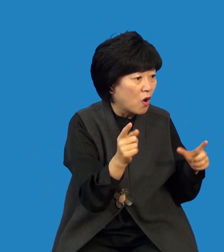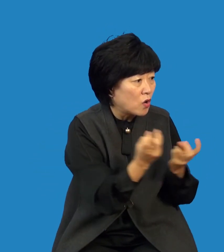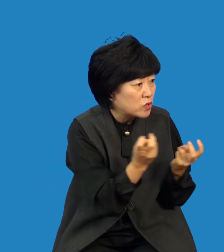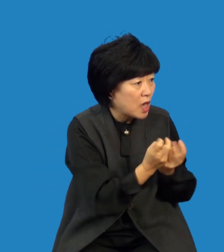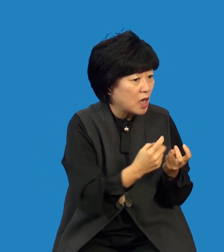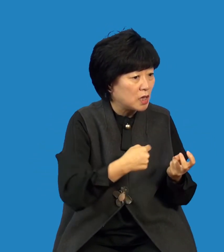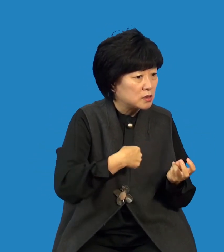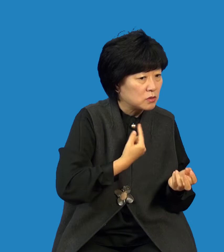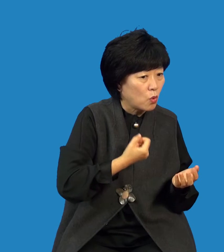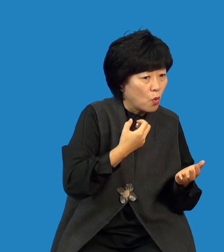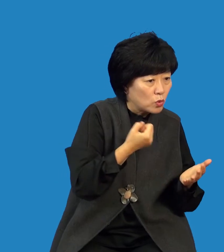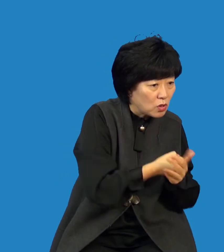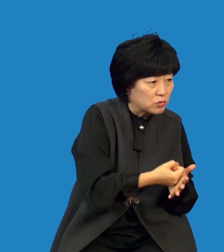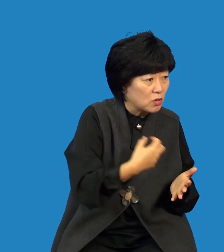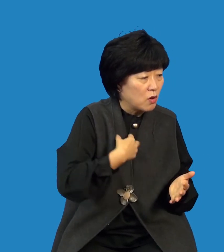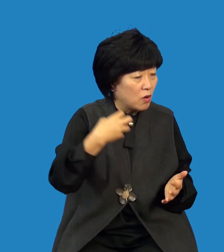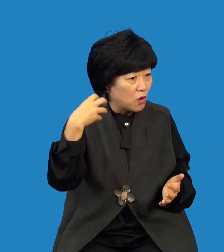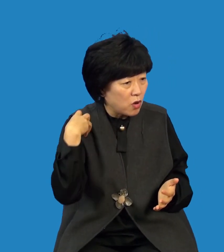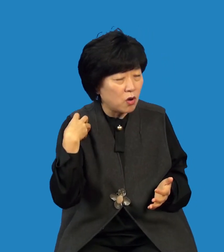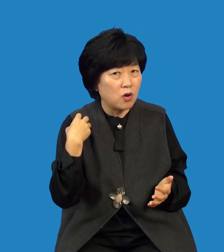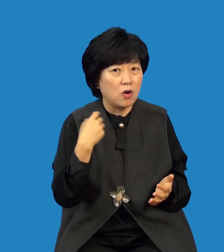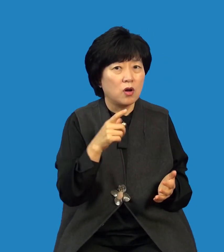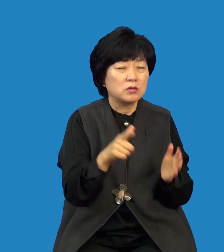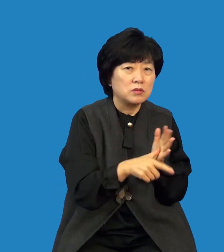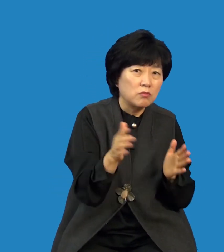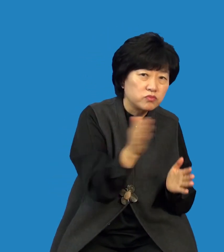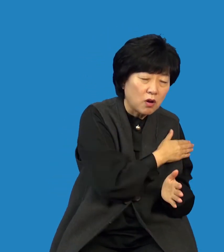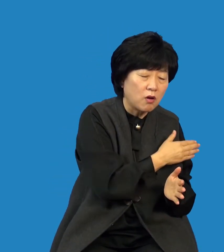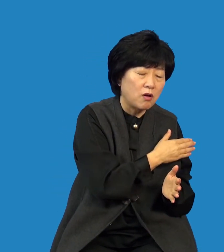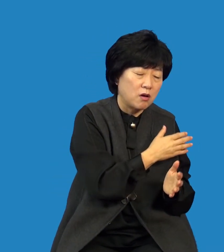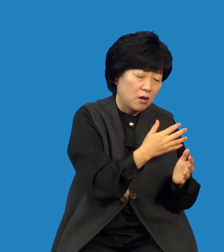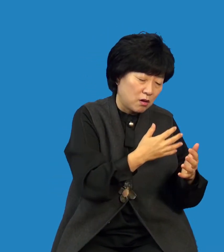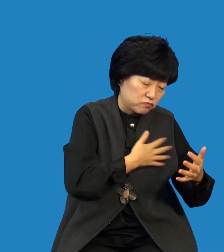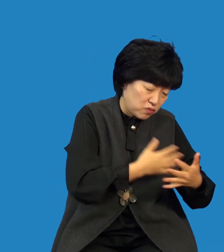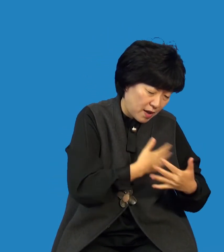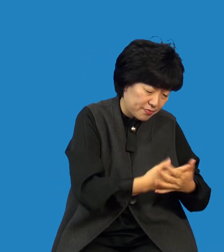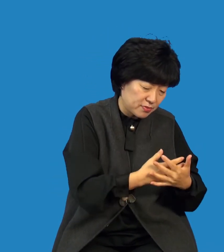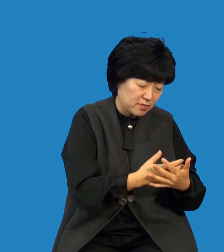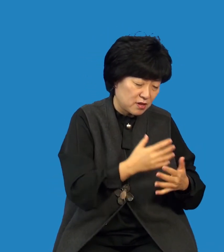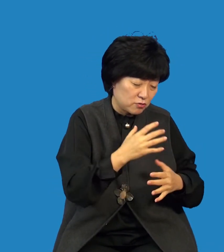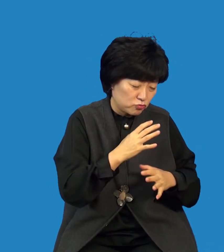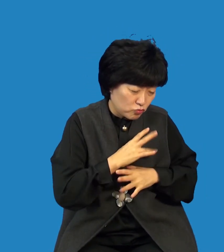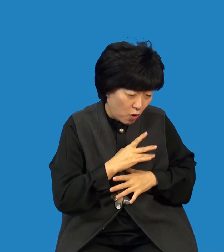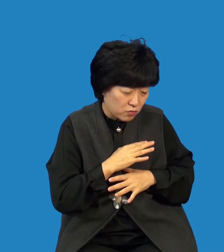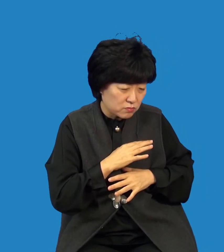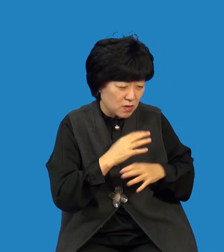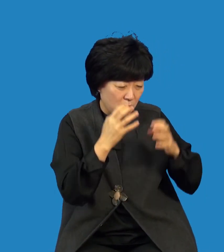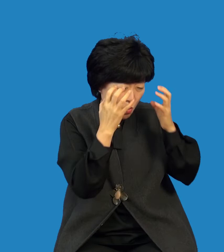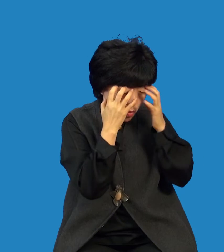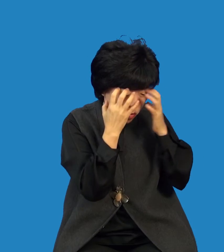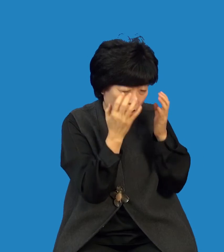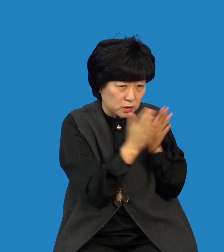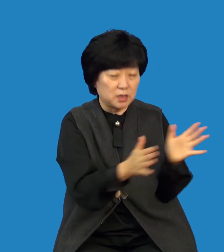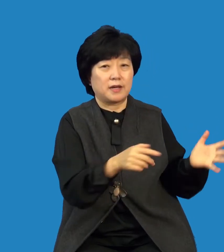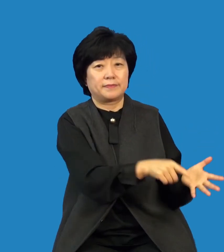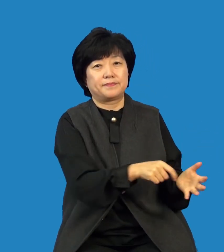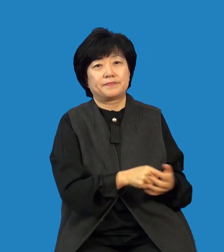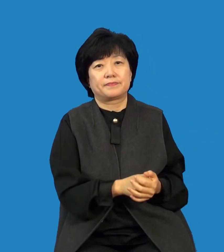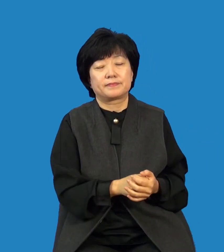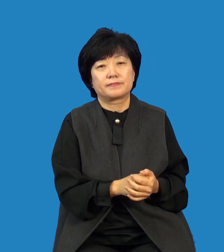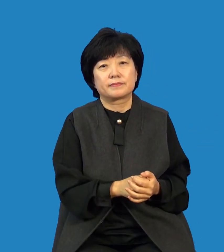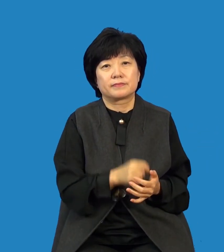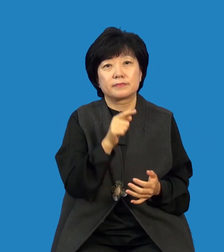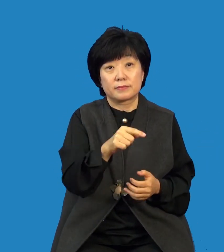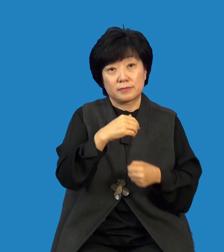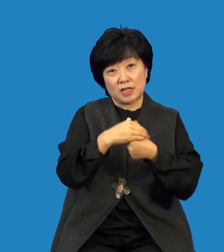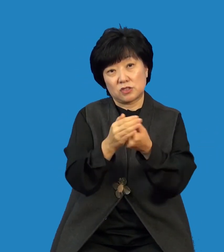스스로 결정하고 책임져야 되고, 여기서부터 여러분 뭐가 일어나게 됩니까? 불안과 두려움이 들어오기 시작하는 거예요. 이것이 여러분 성경이 얘기하고 있는